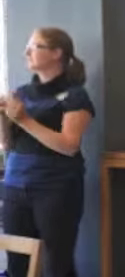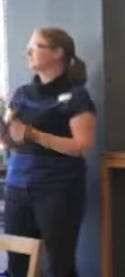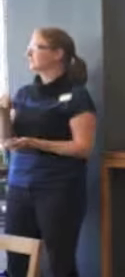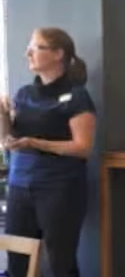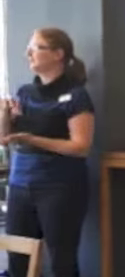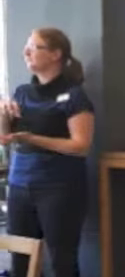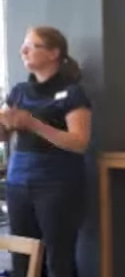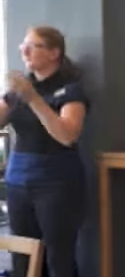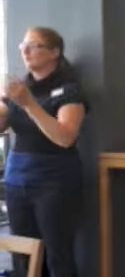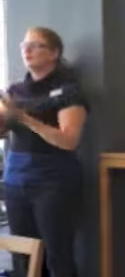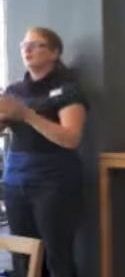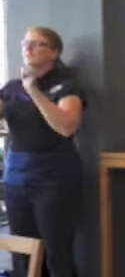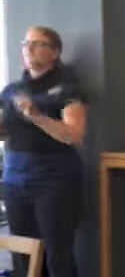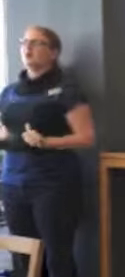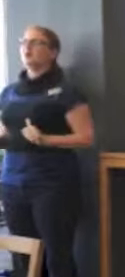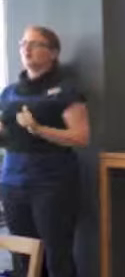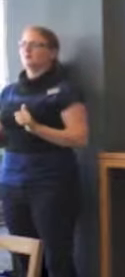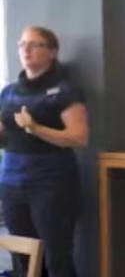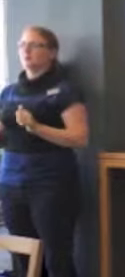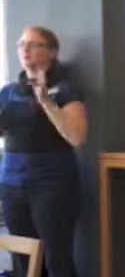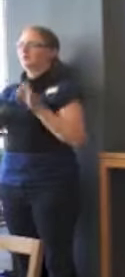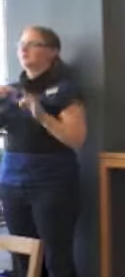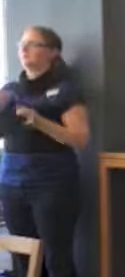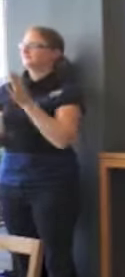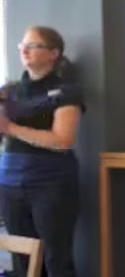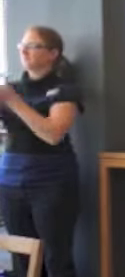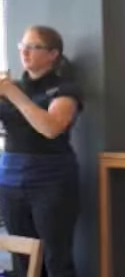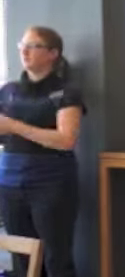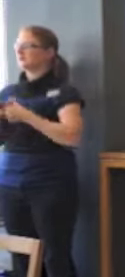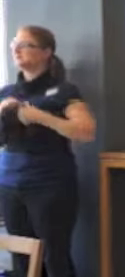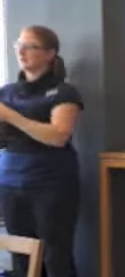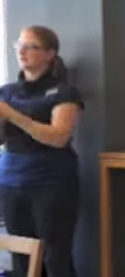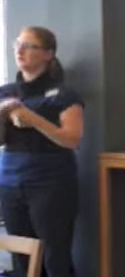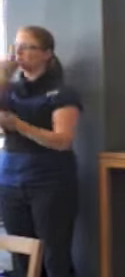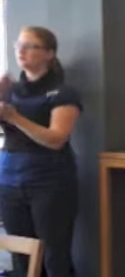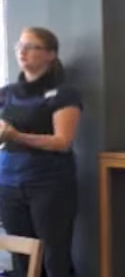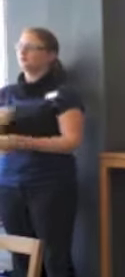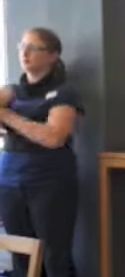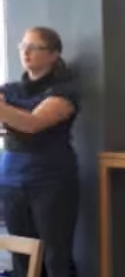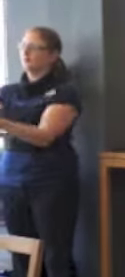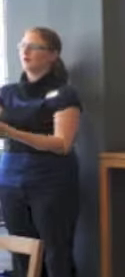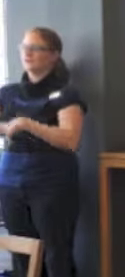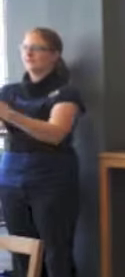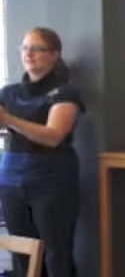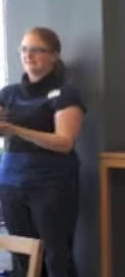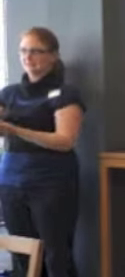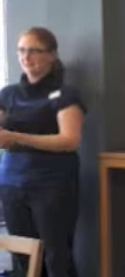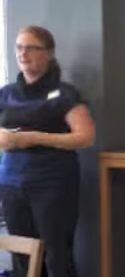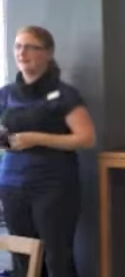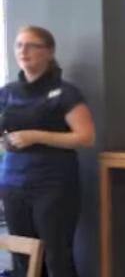de formerna för organisering av hållbar utveckling i samhället. Och då har